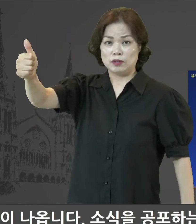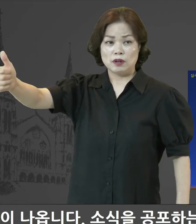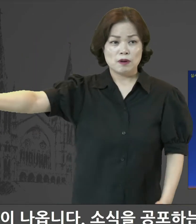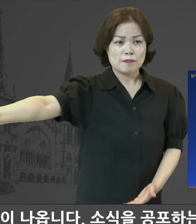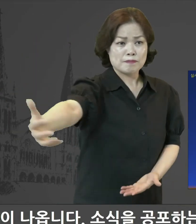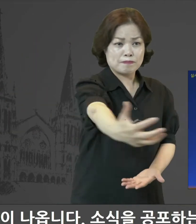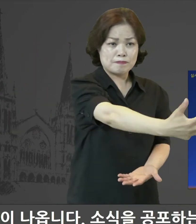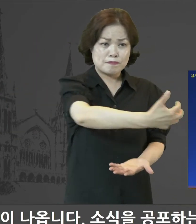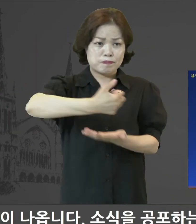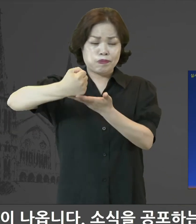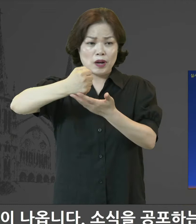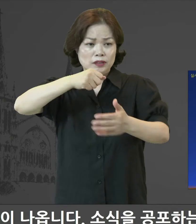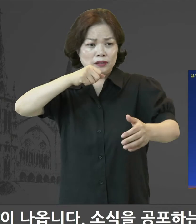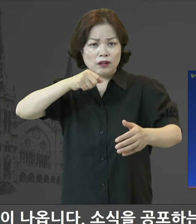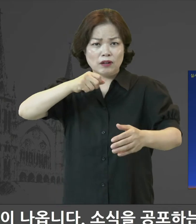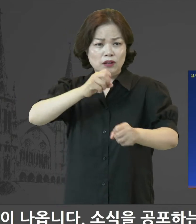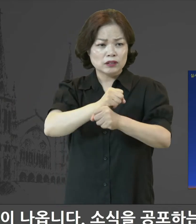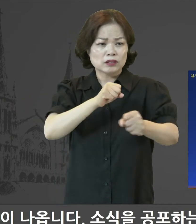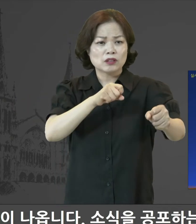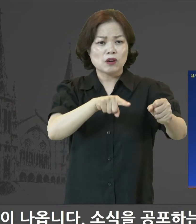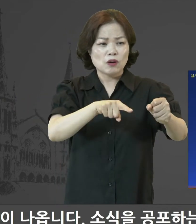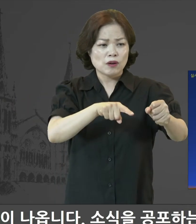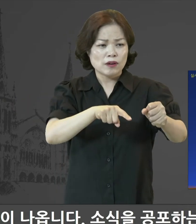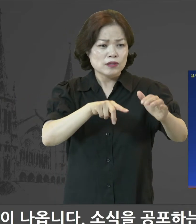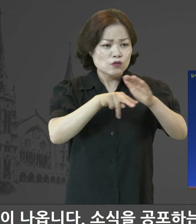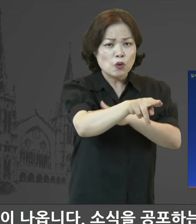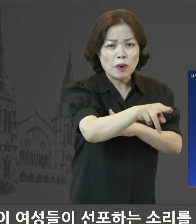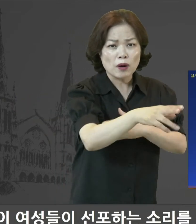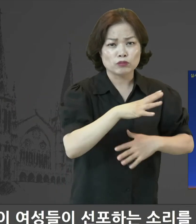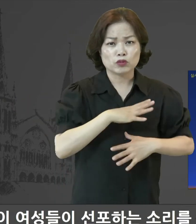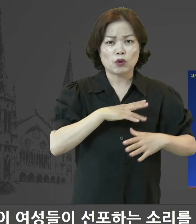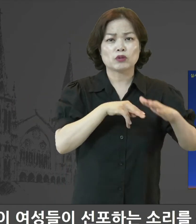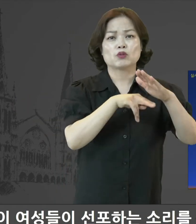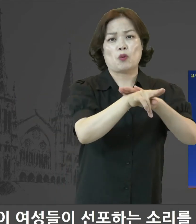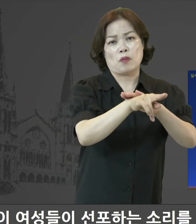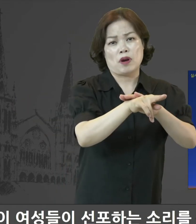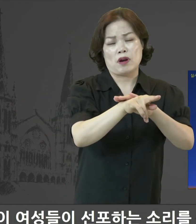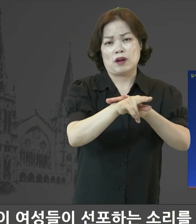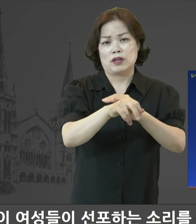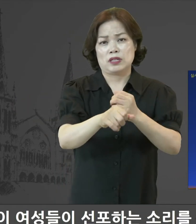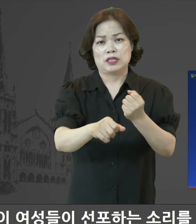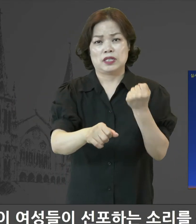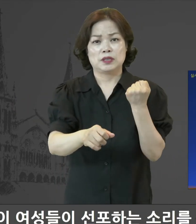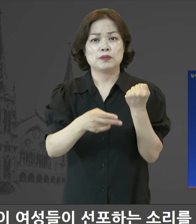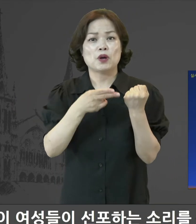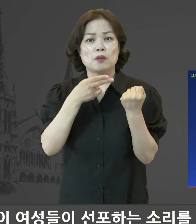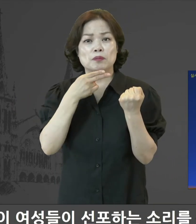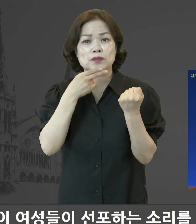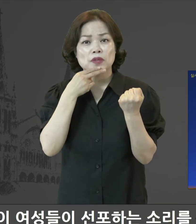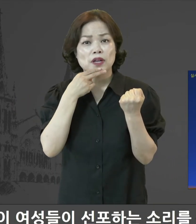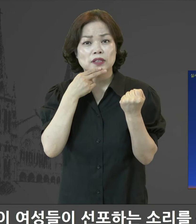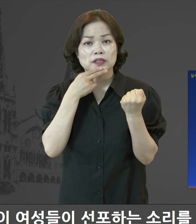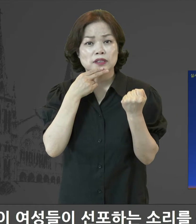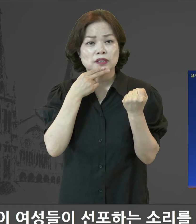압도되어서 다 도망하는 일들이 벌어집니다. 그러고 나니까 힘이 없다고 상징되어지는 사람들이 전리품을